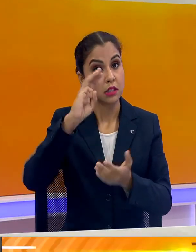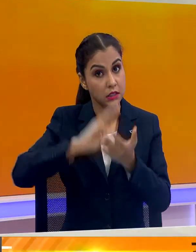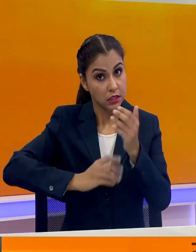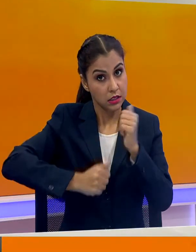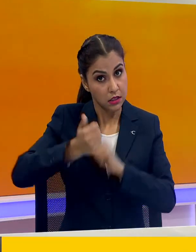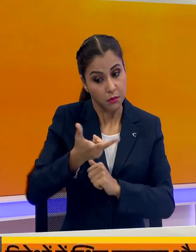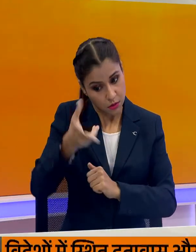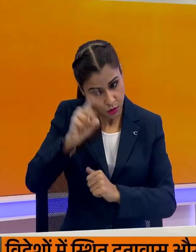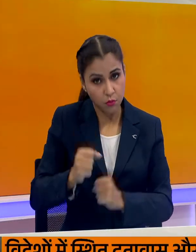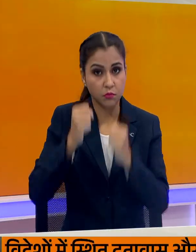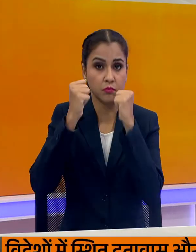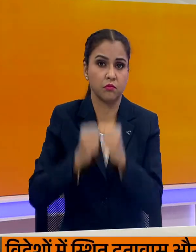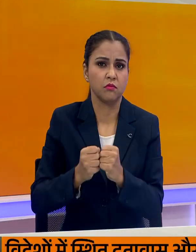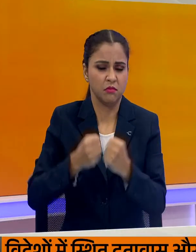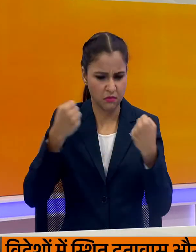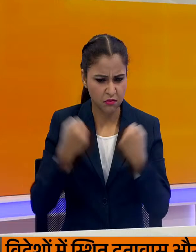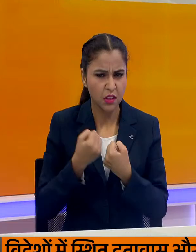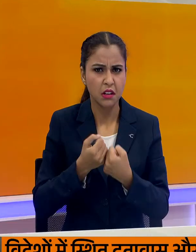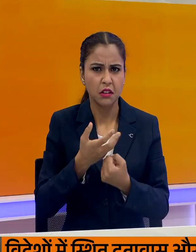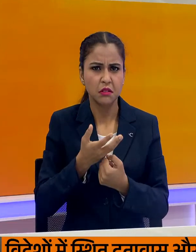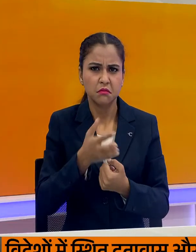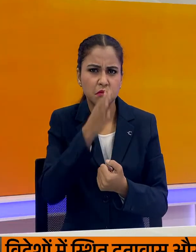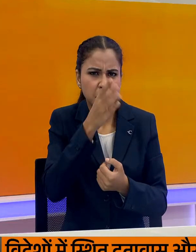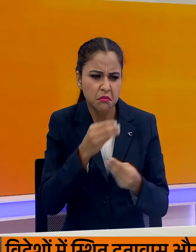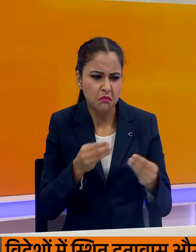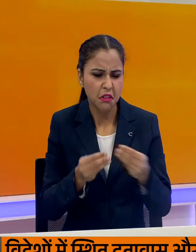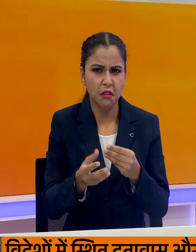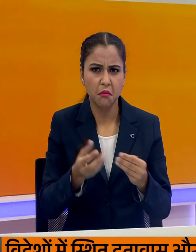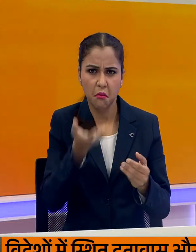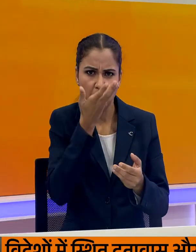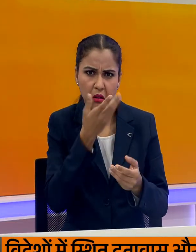है, बहाना पानी का है।